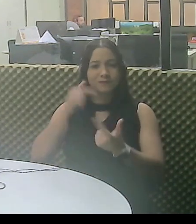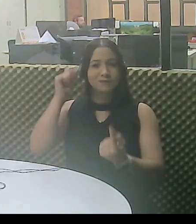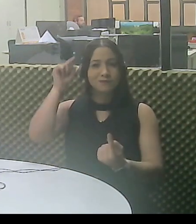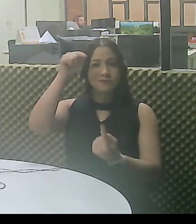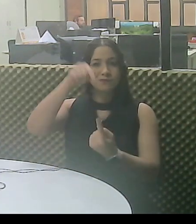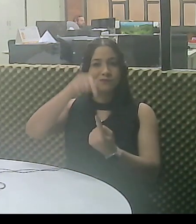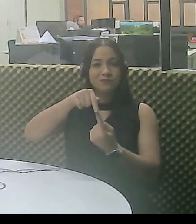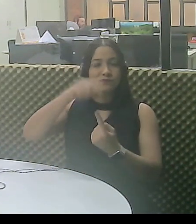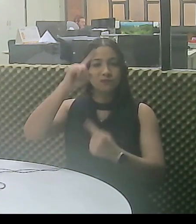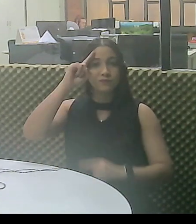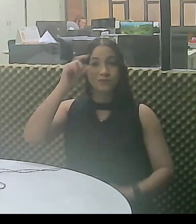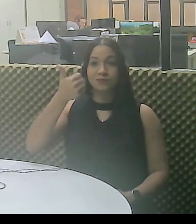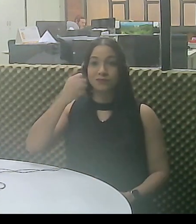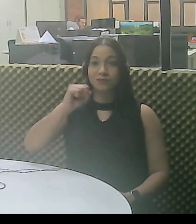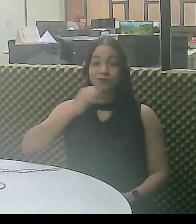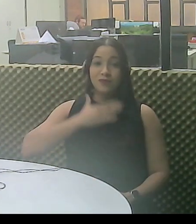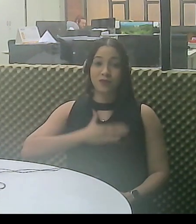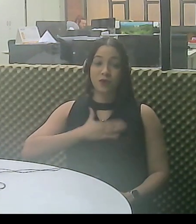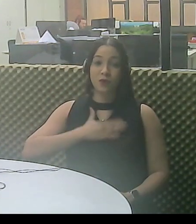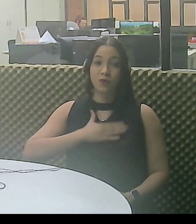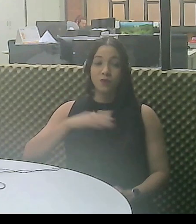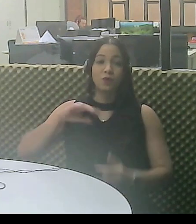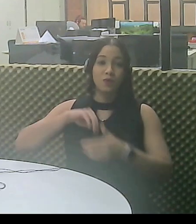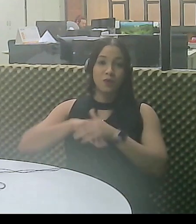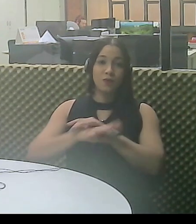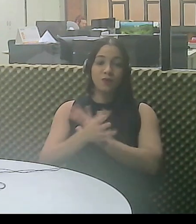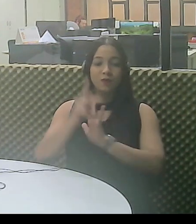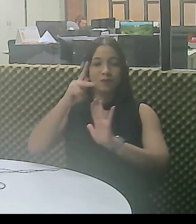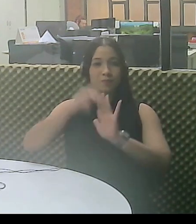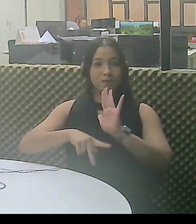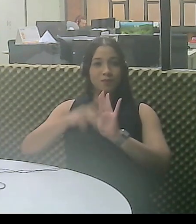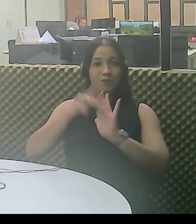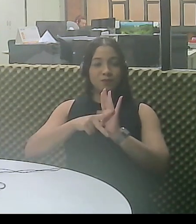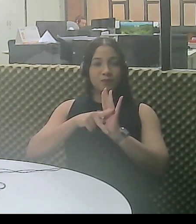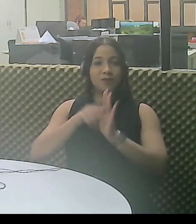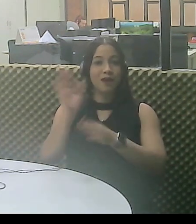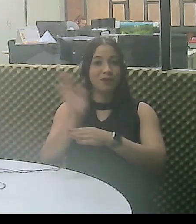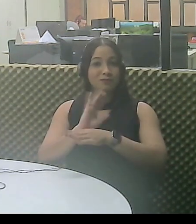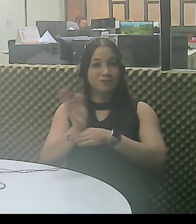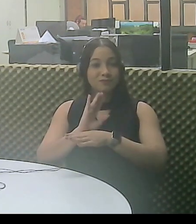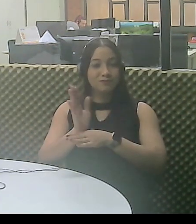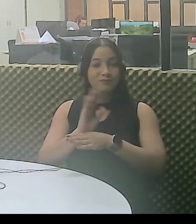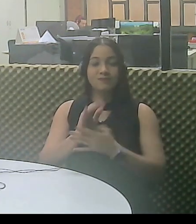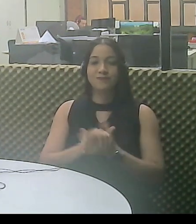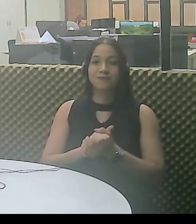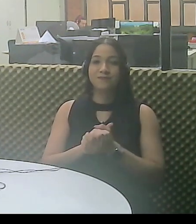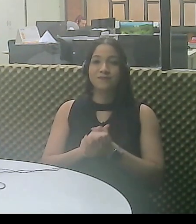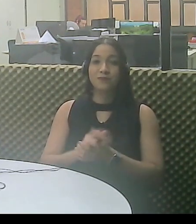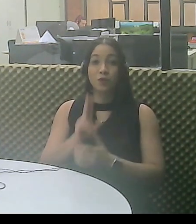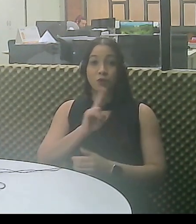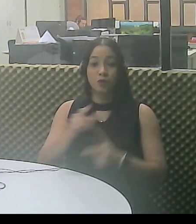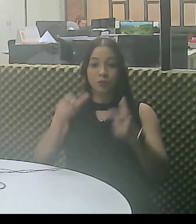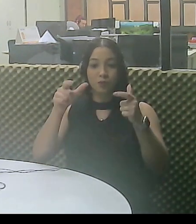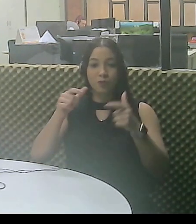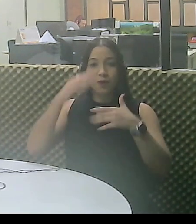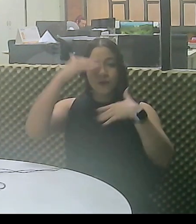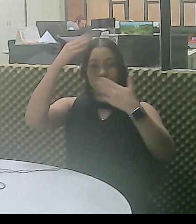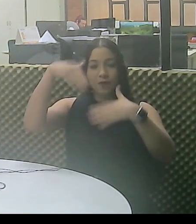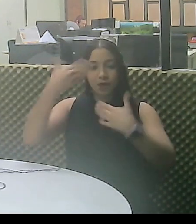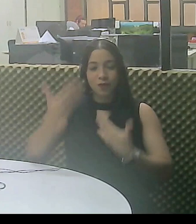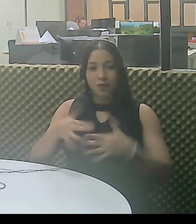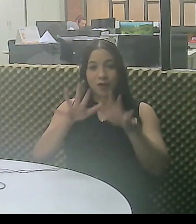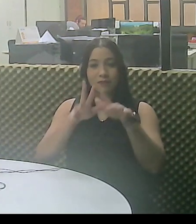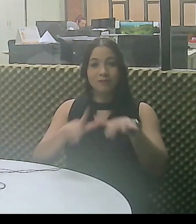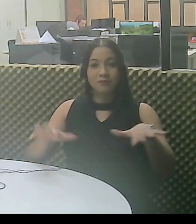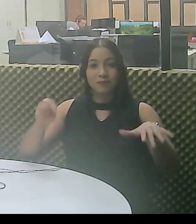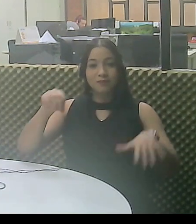previstas para o dia 18 de agosto com tradicional Projeto Boca de cena o nome do local é em homenagem a